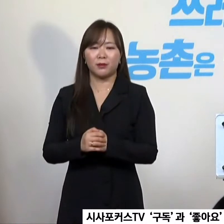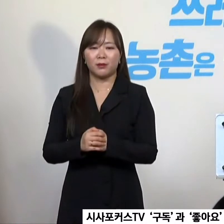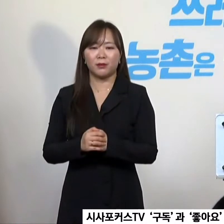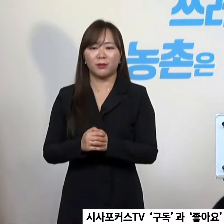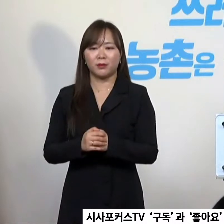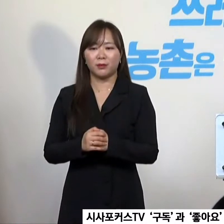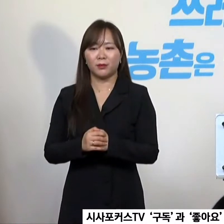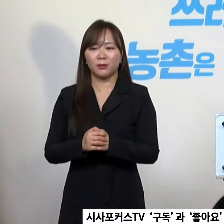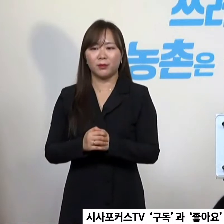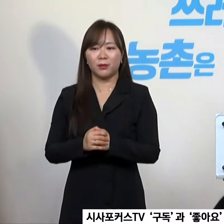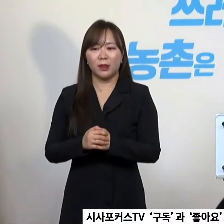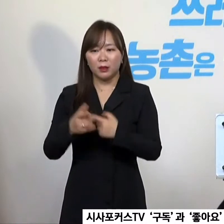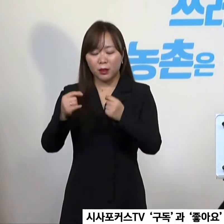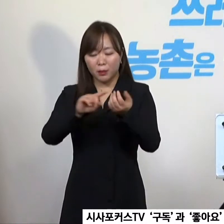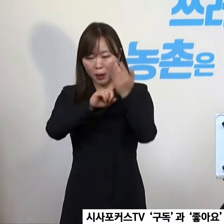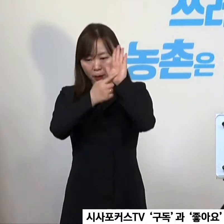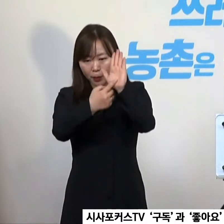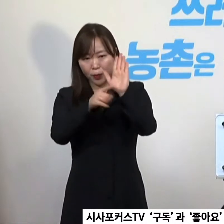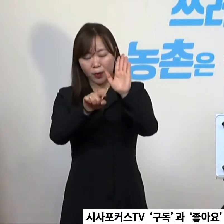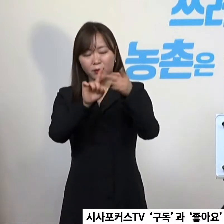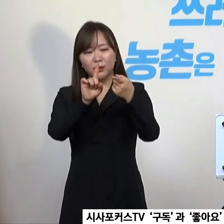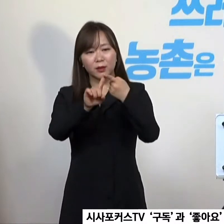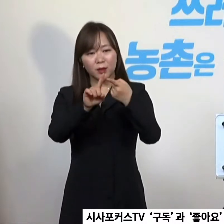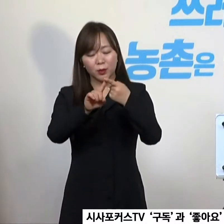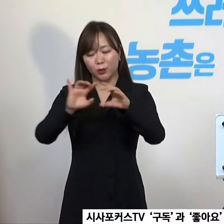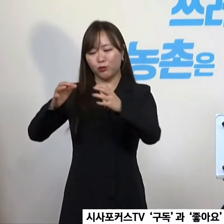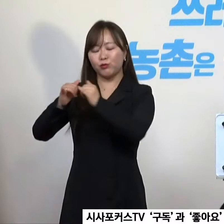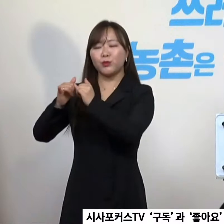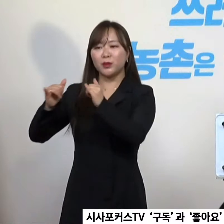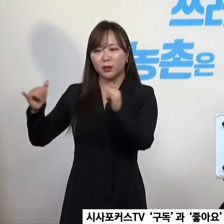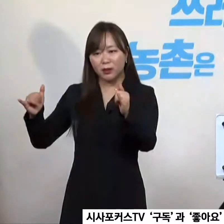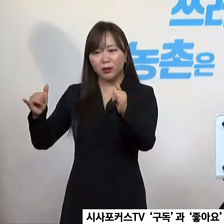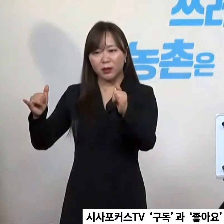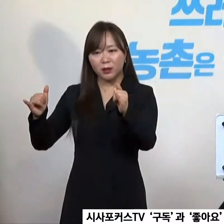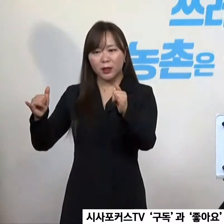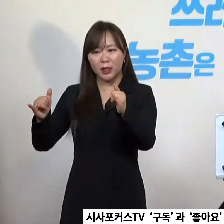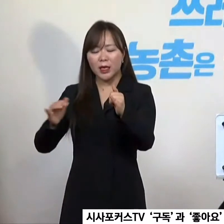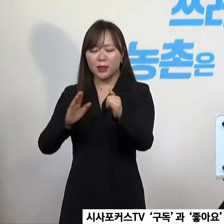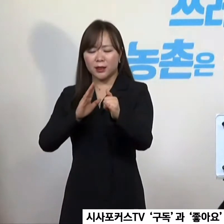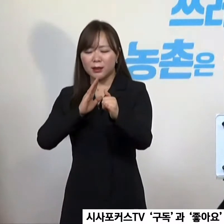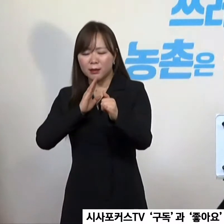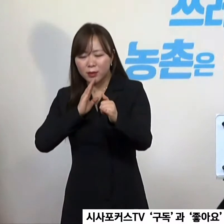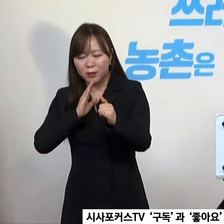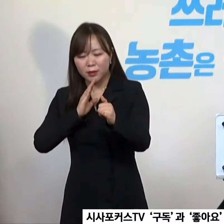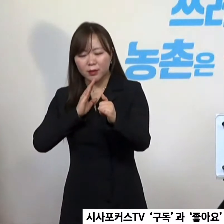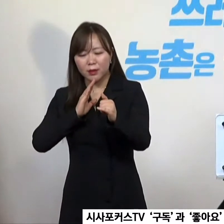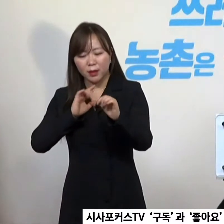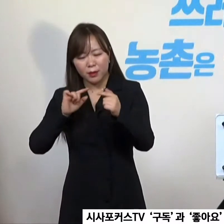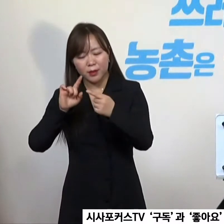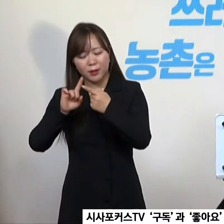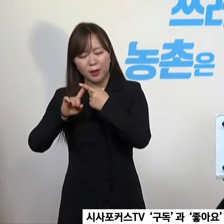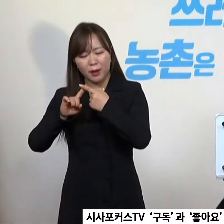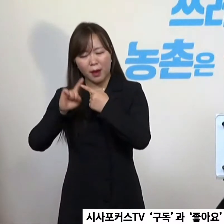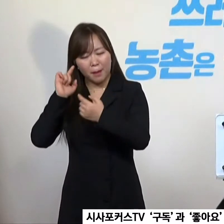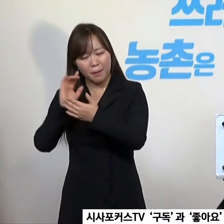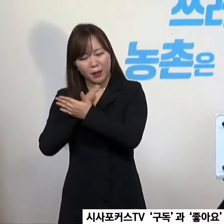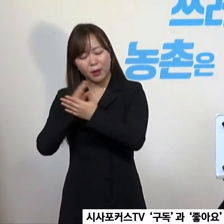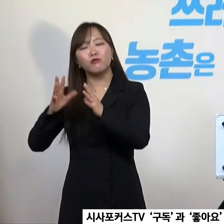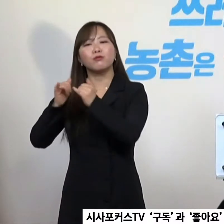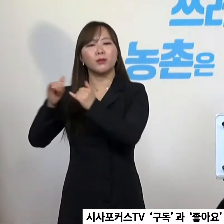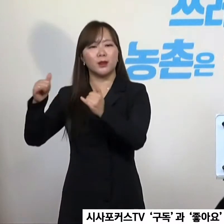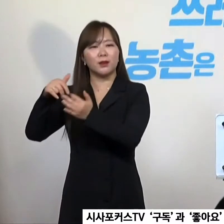이런 뭐 발표를 하는 것에 대해서 국민들이 그 진정성이나 이런 것들을 판단하실 것이